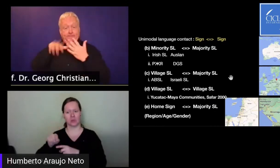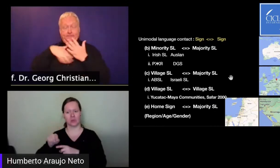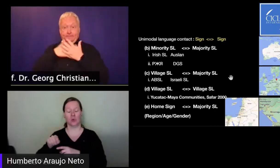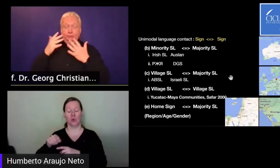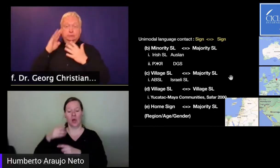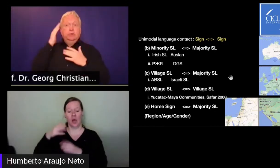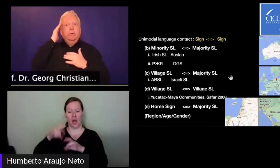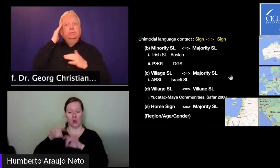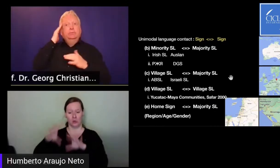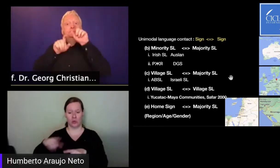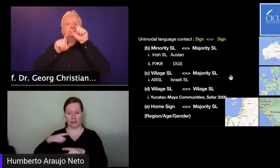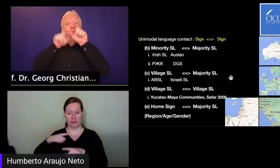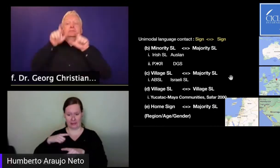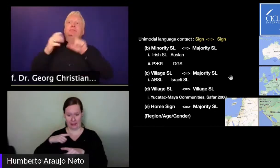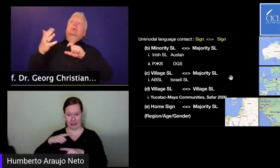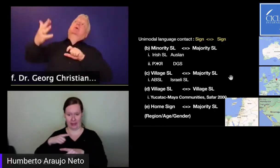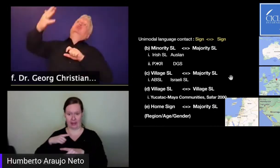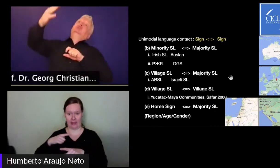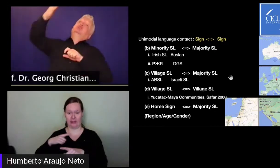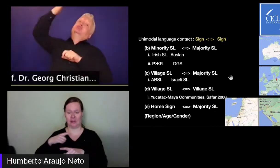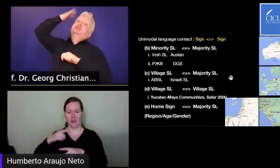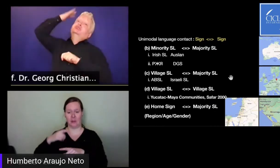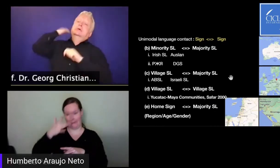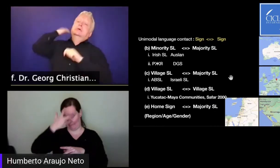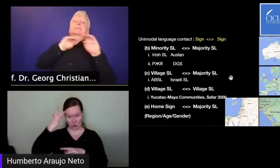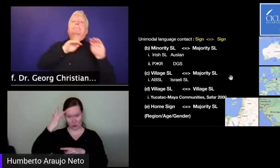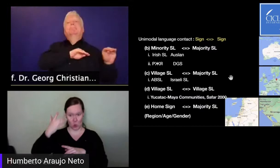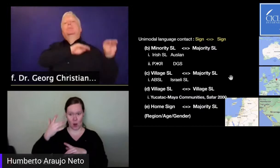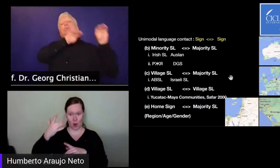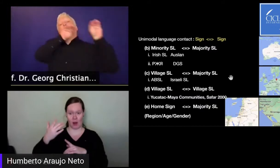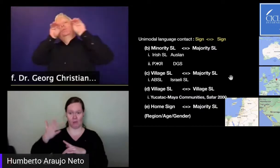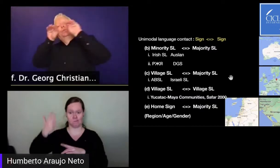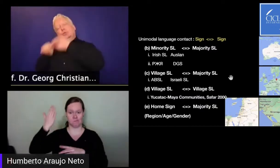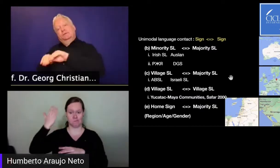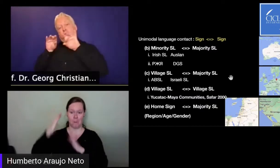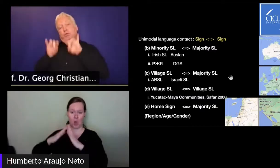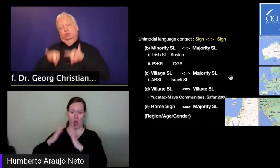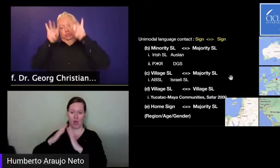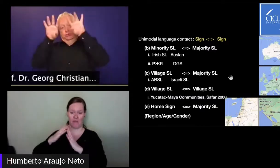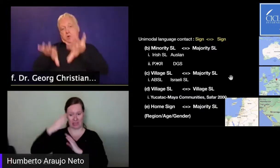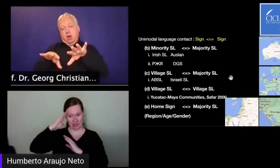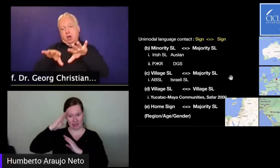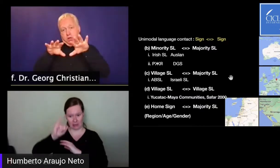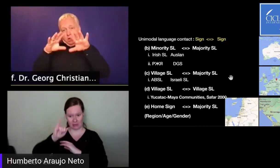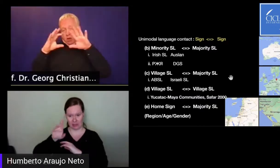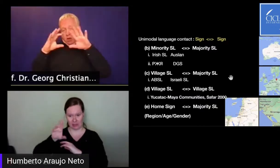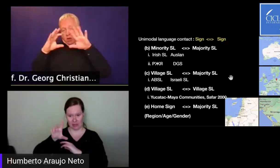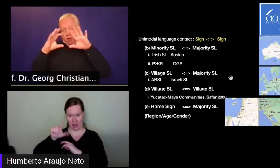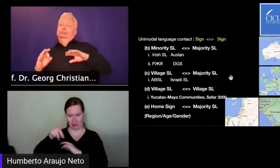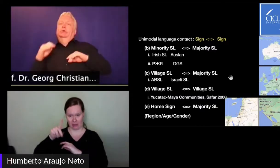E nesse estudo se observa bastante coisa interessante. Os usuários